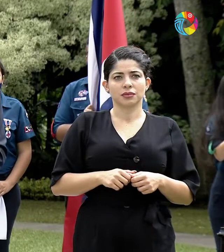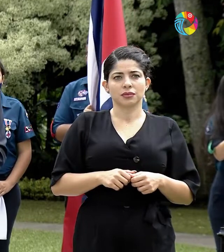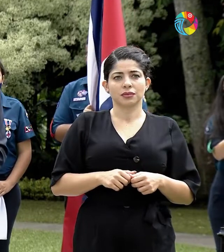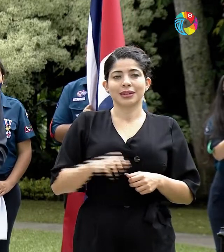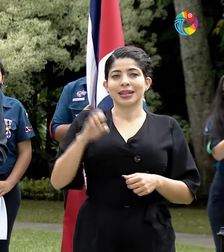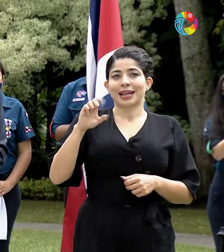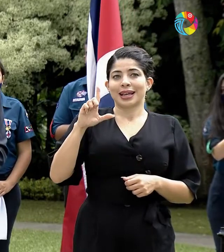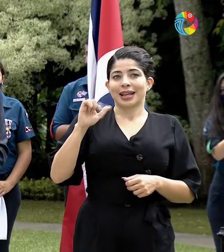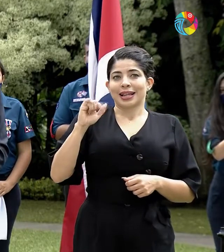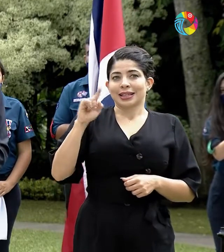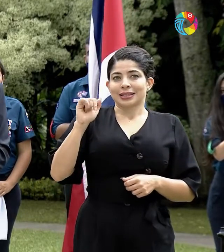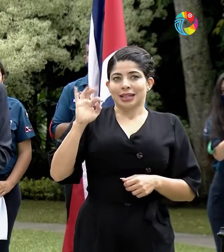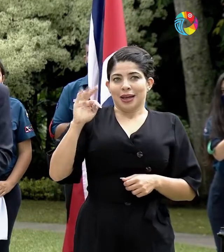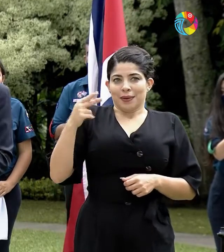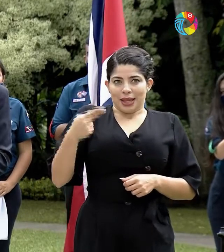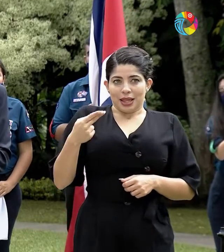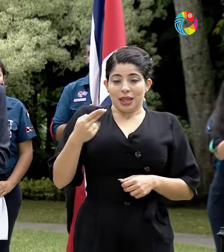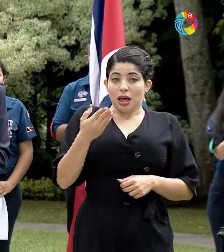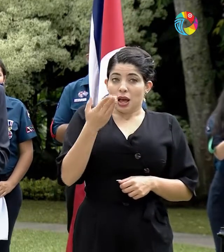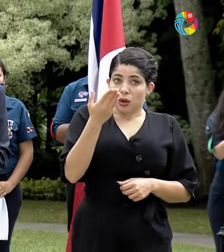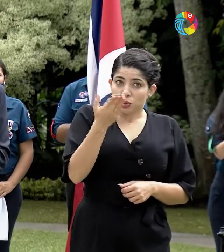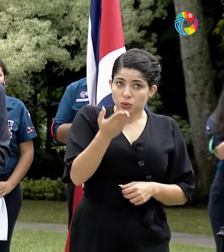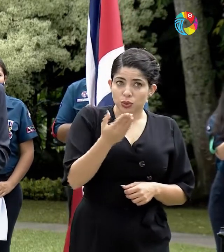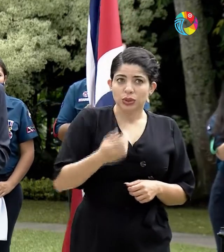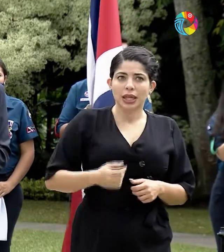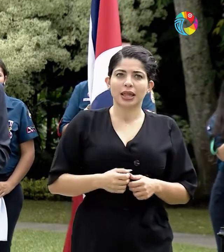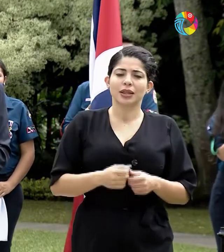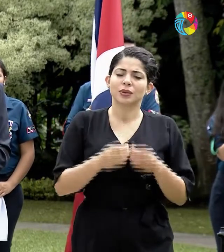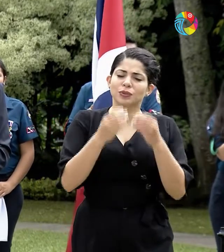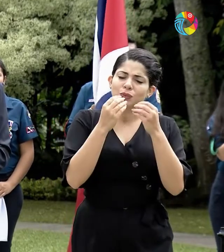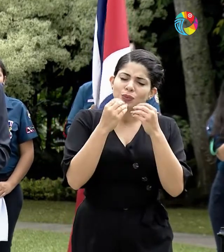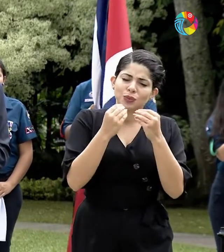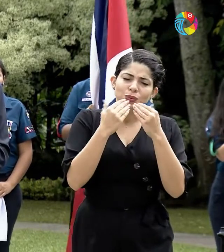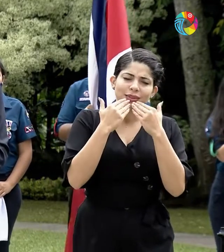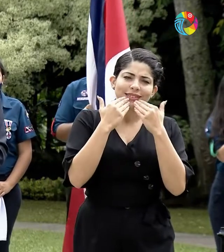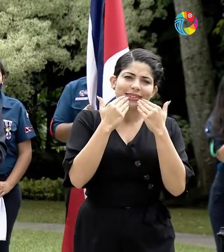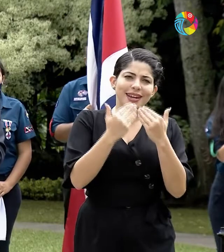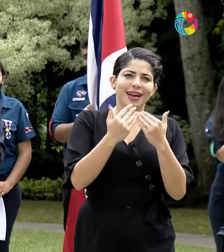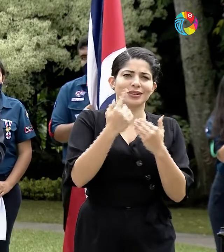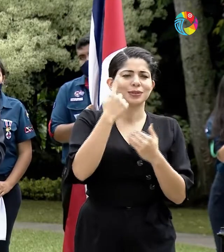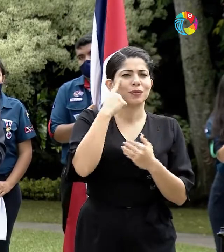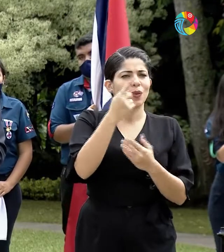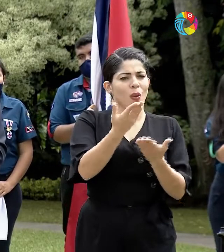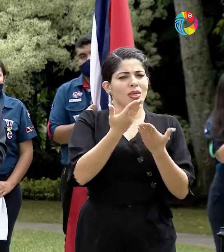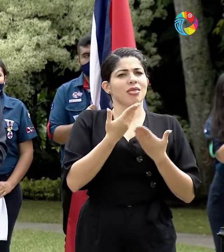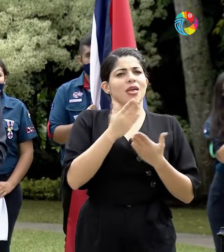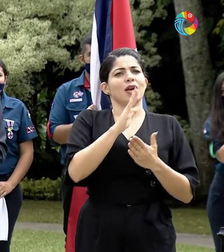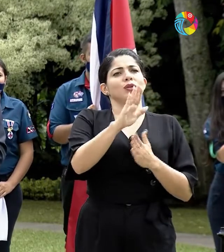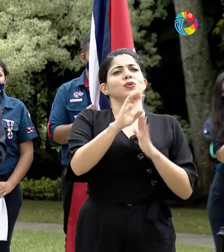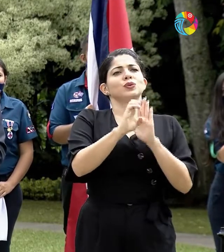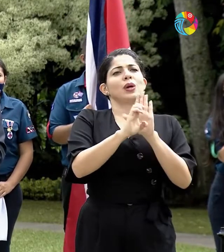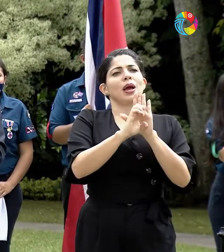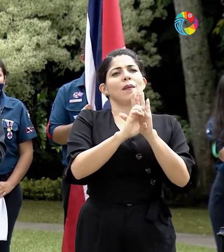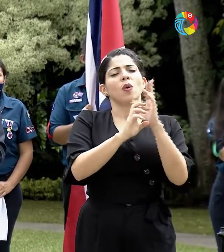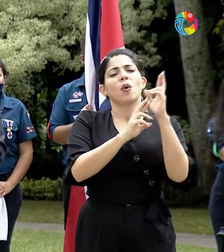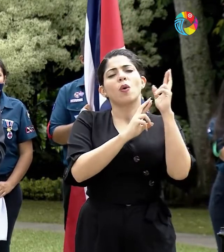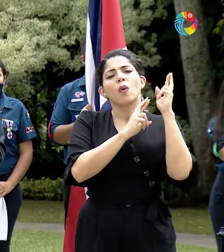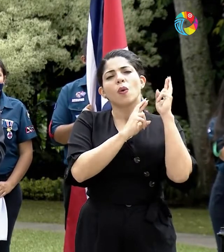Doña Elizabeth, a usted, muchas gracias por su ejemplo.